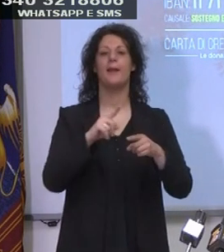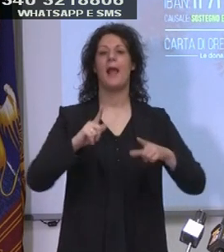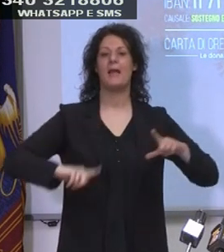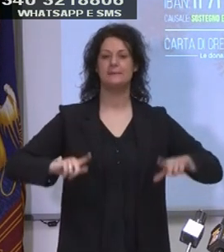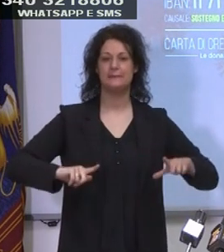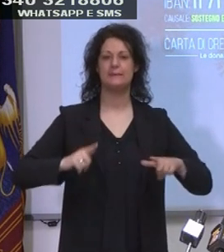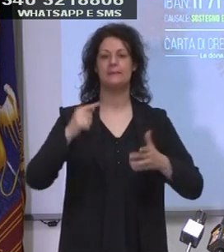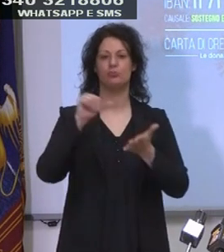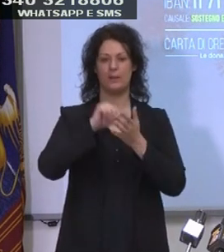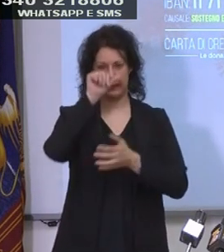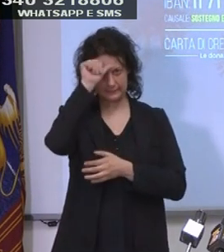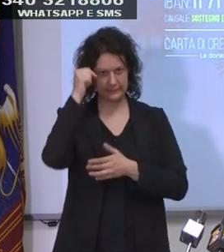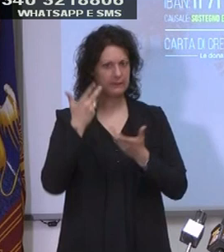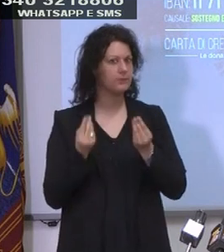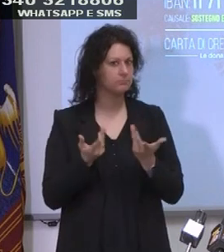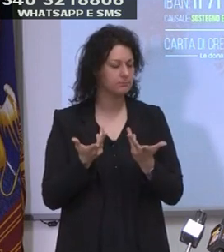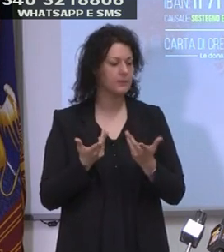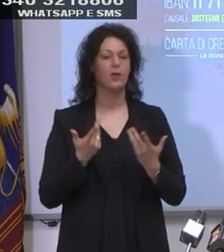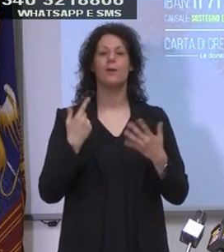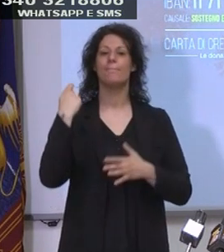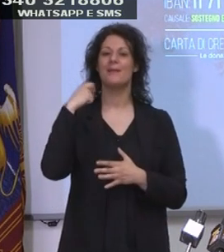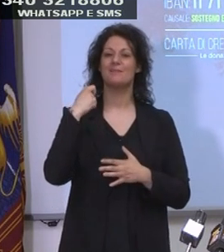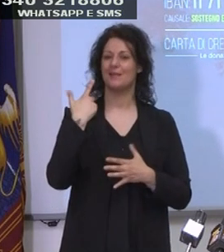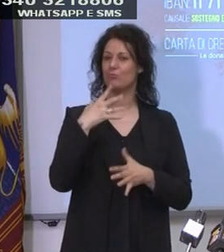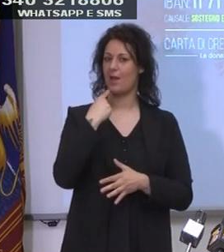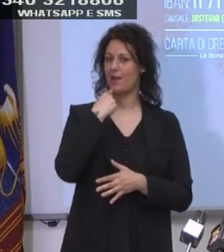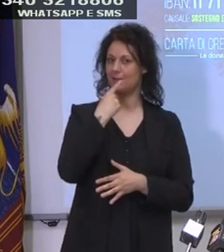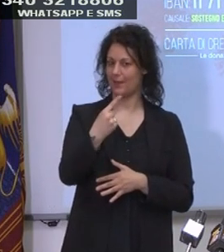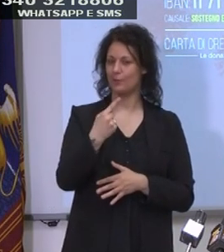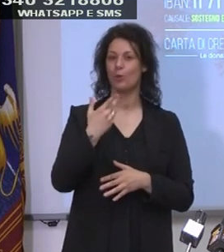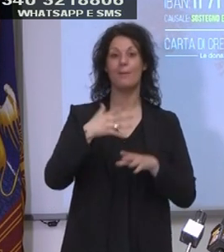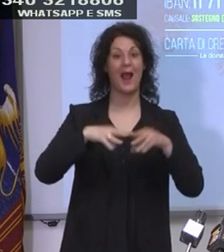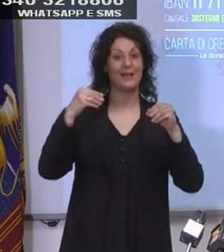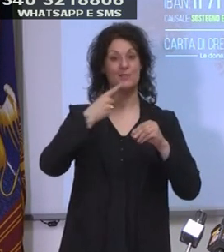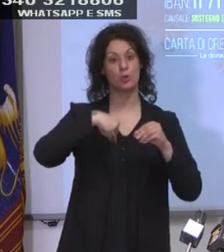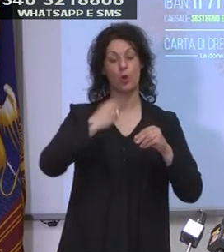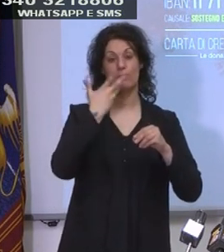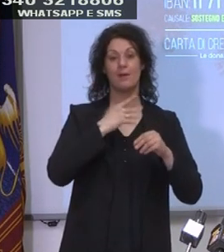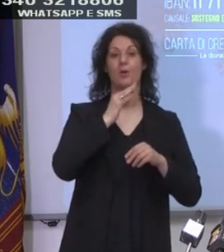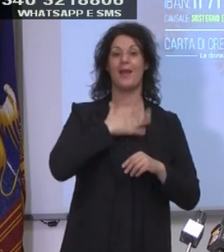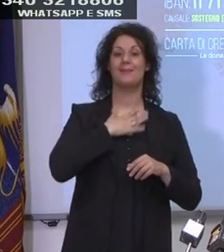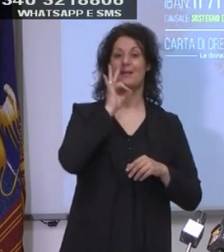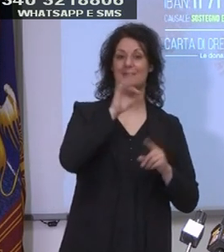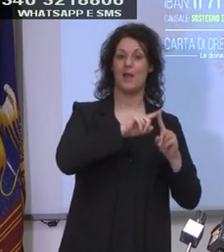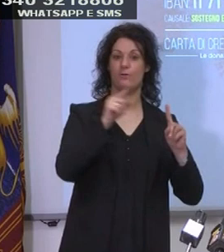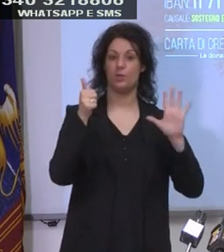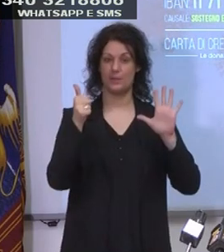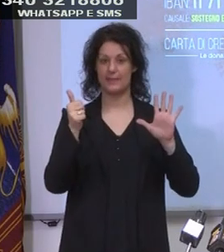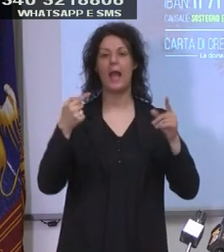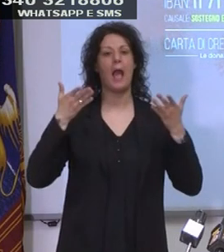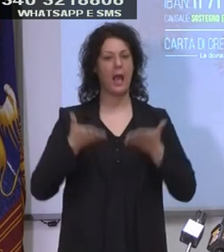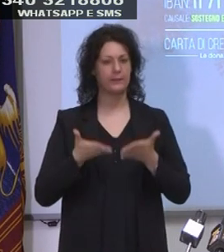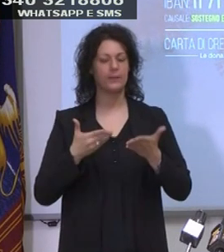che il Presidente ha anticipato che noi da un piano 06 abbiamo quindi trasformato in piano